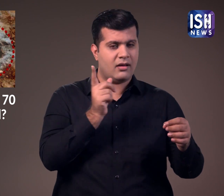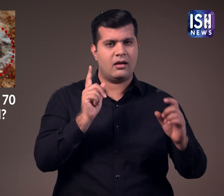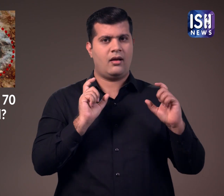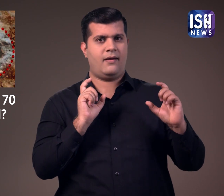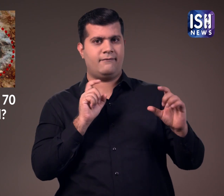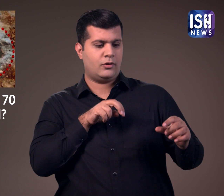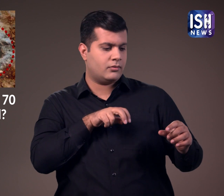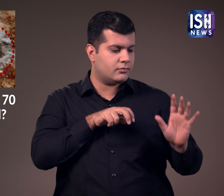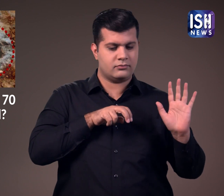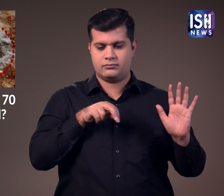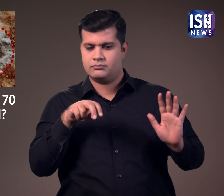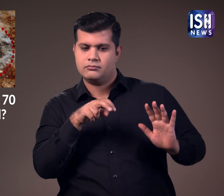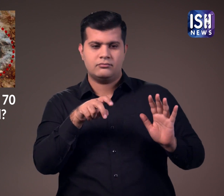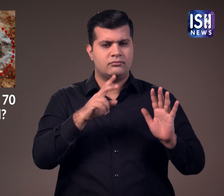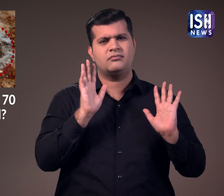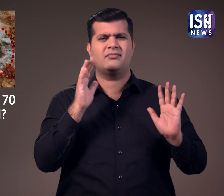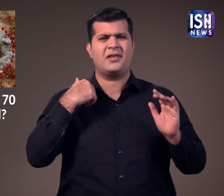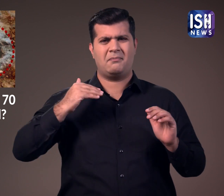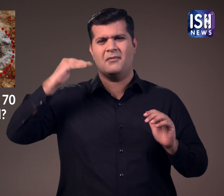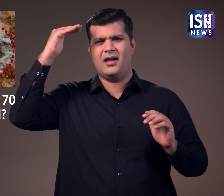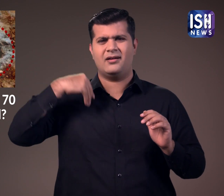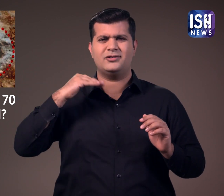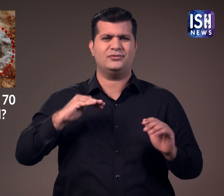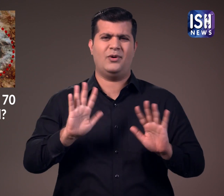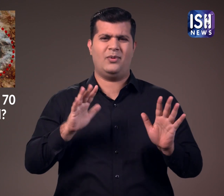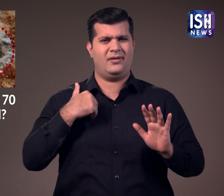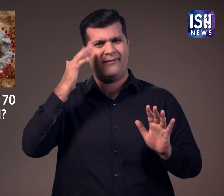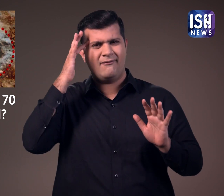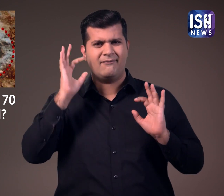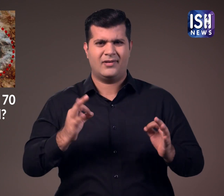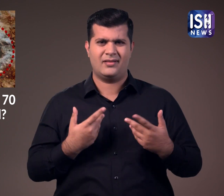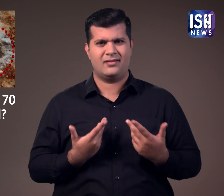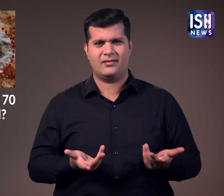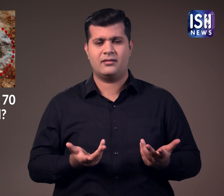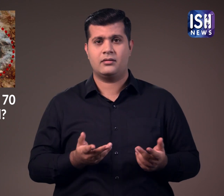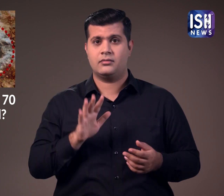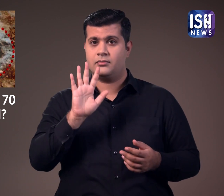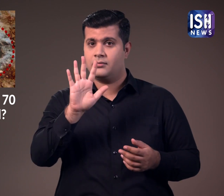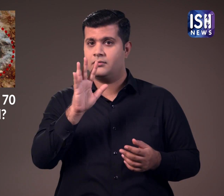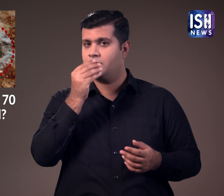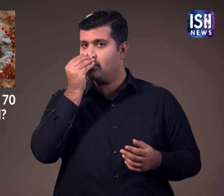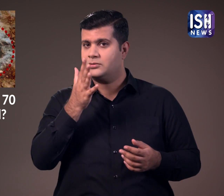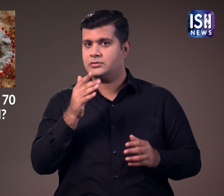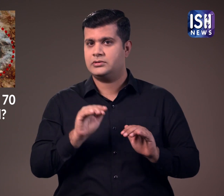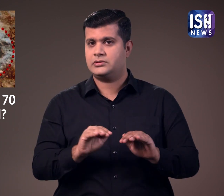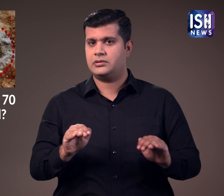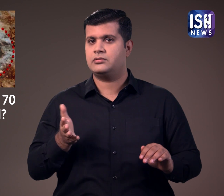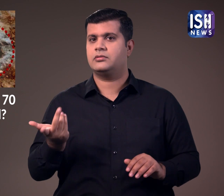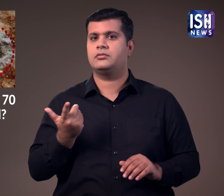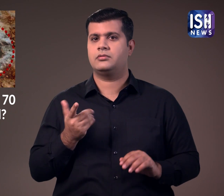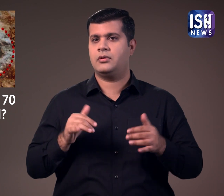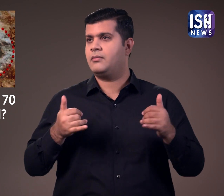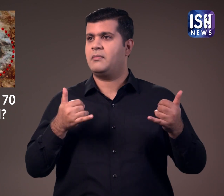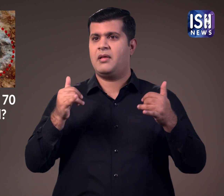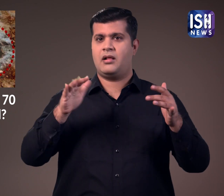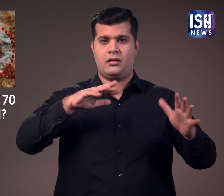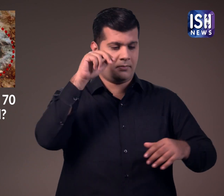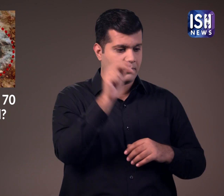इन से जादा जोखिम नहीं होता क्योंकि केवल वयस्ची वहां काम करते हैं. उन बच्चों का क्या जो खेलते-खेलते बोर्वेल में गिर